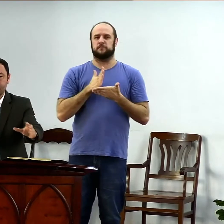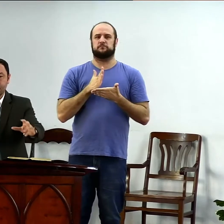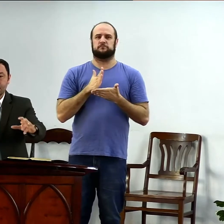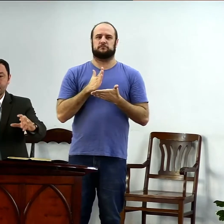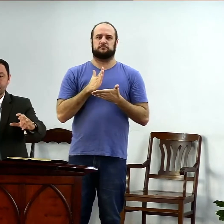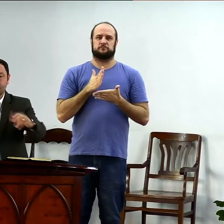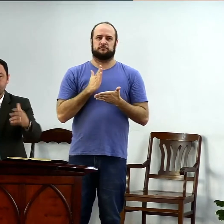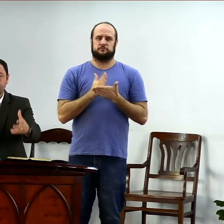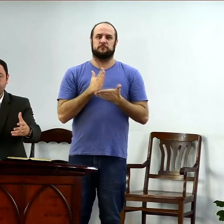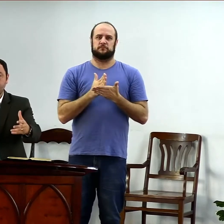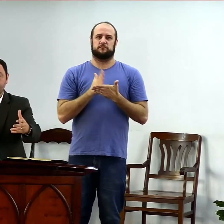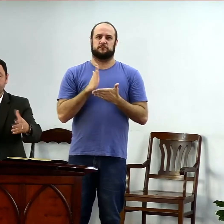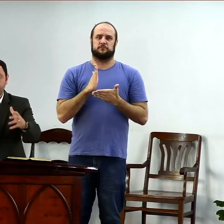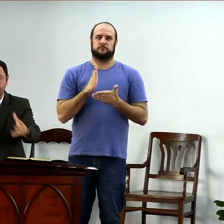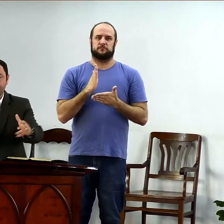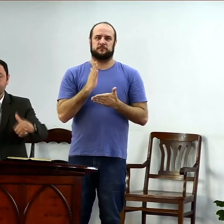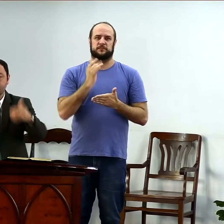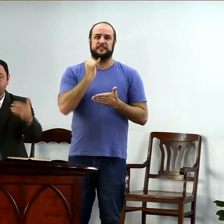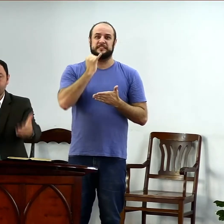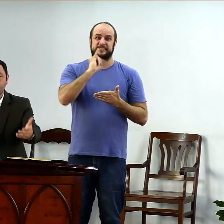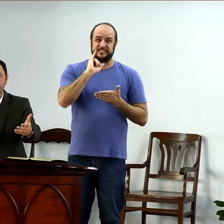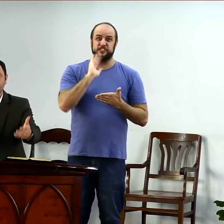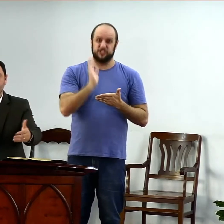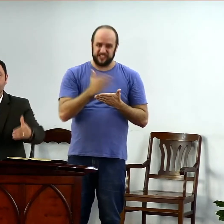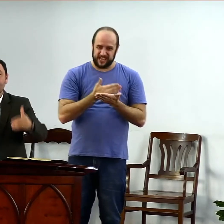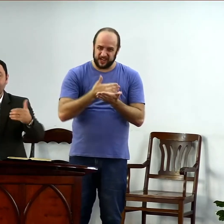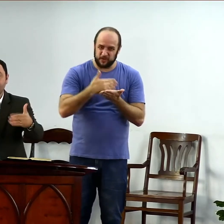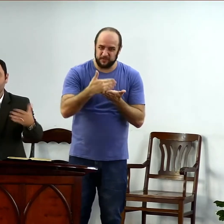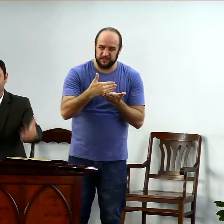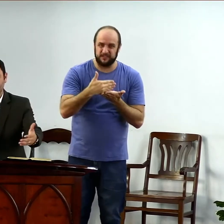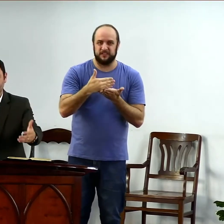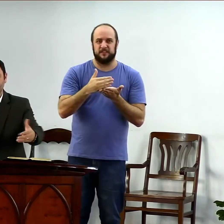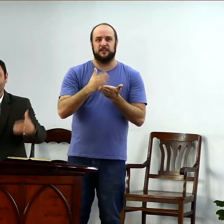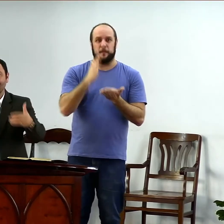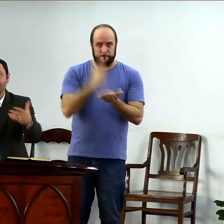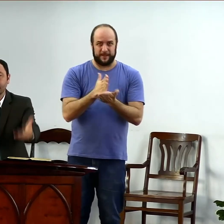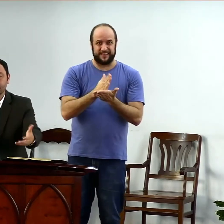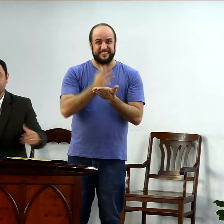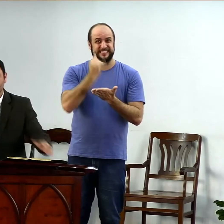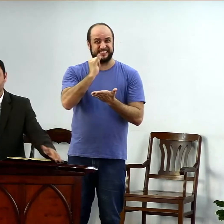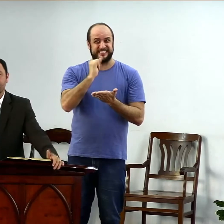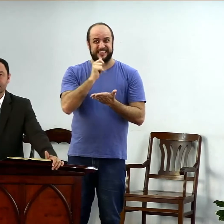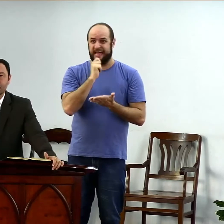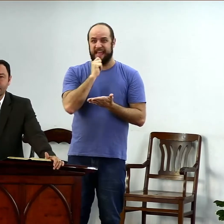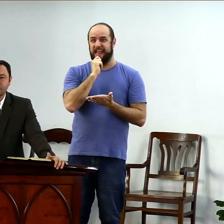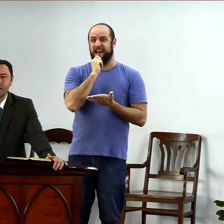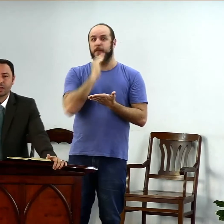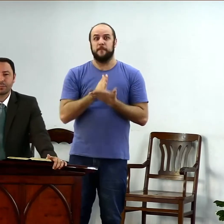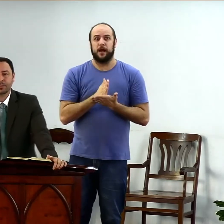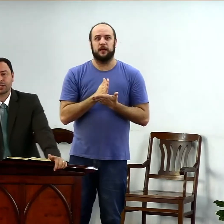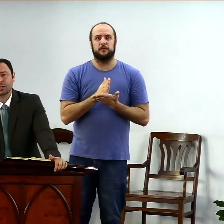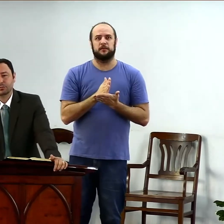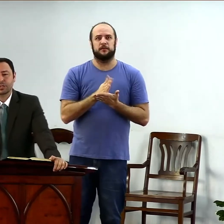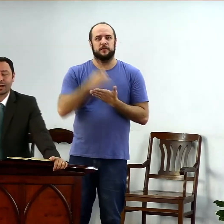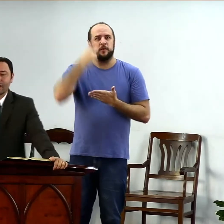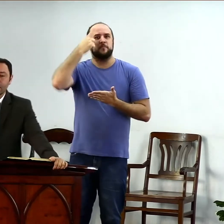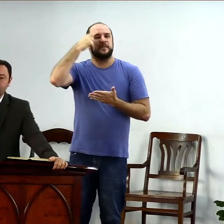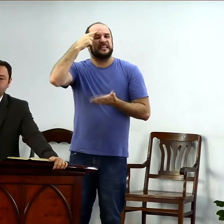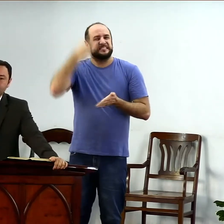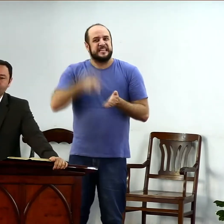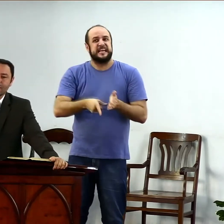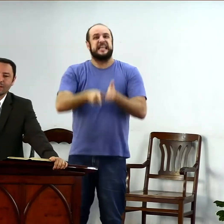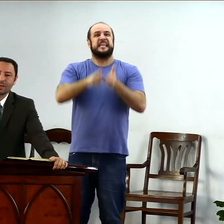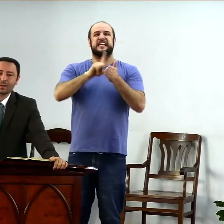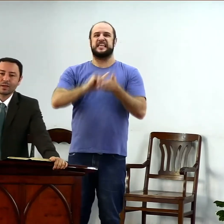pare. Se você começou, pare. Se você não começou, nem comece, nem dê início a esses pensamentos que poderão gerar